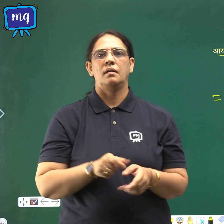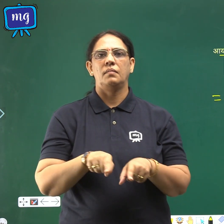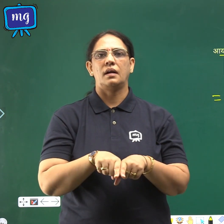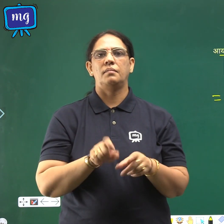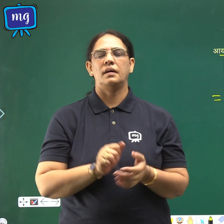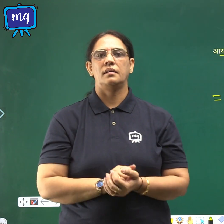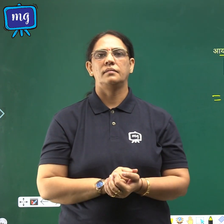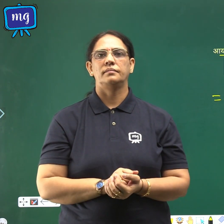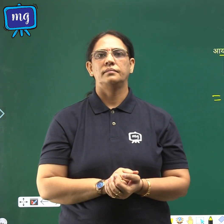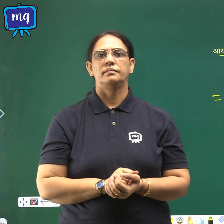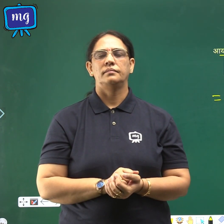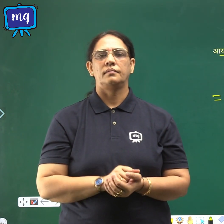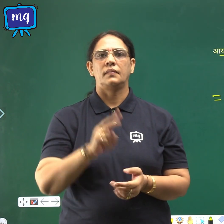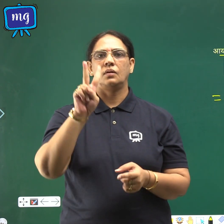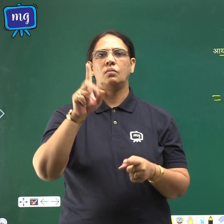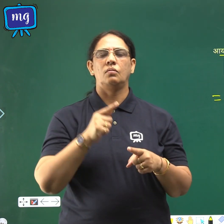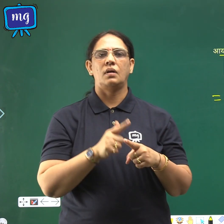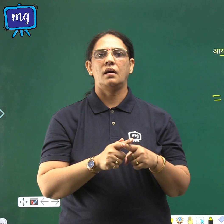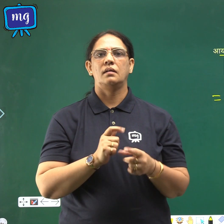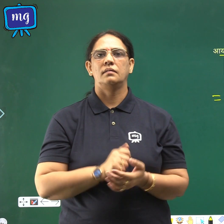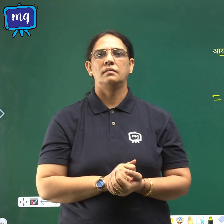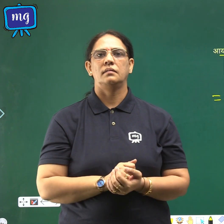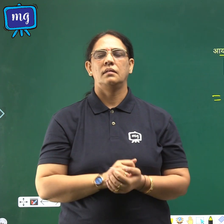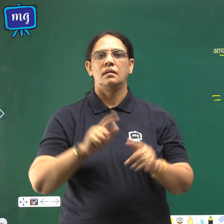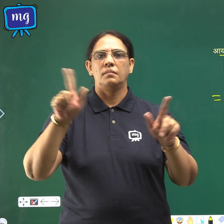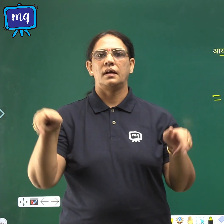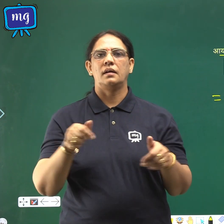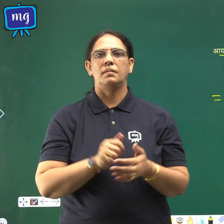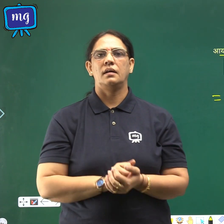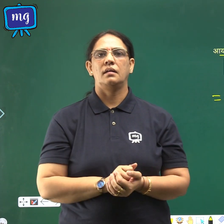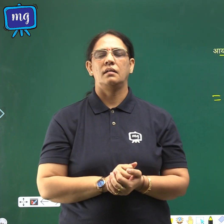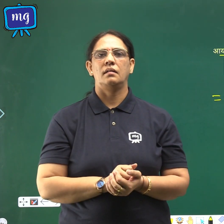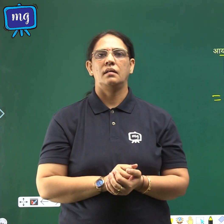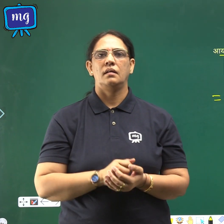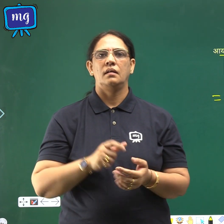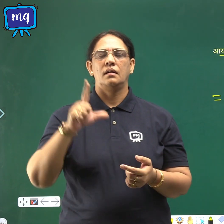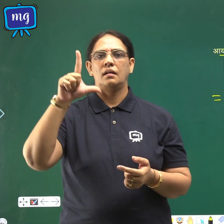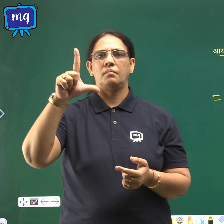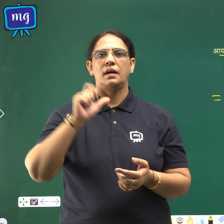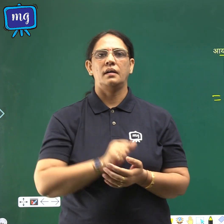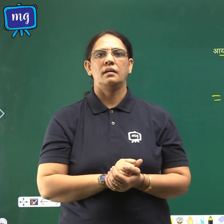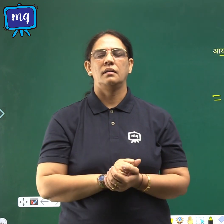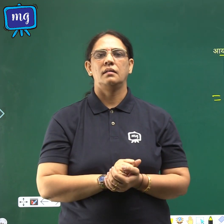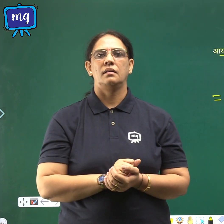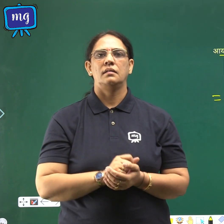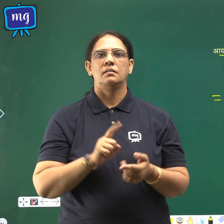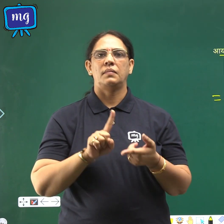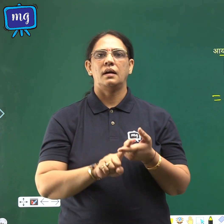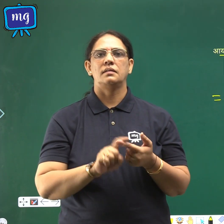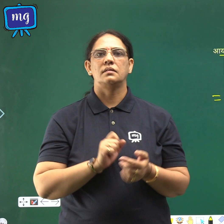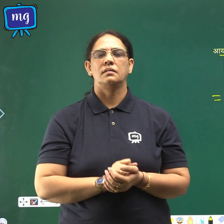बराबर 2 गुणा ब्रैकेट में लंबाई